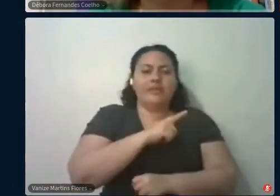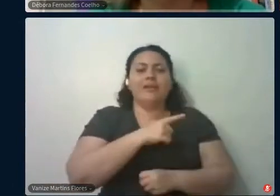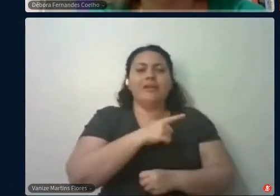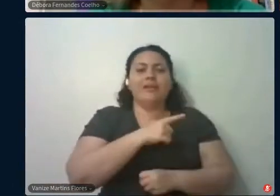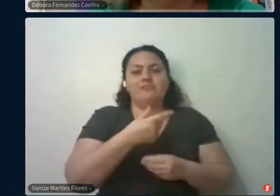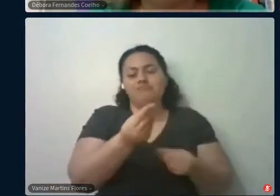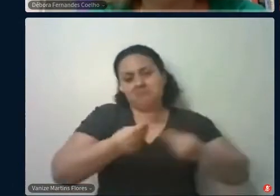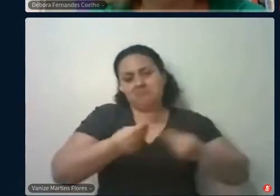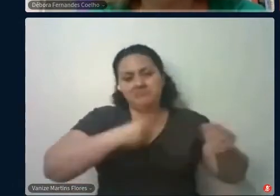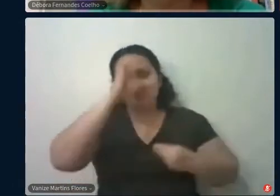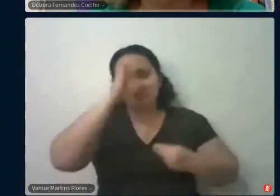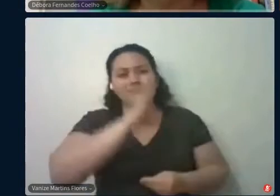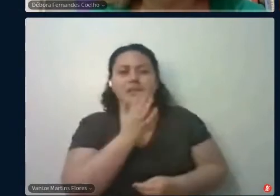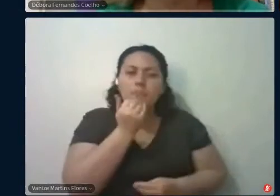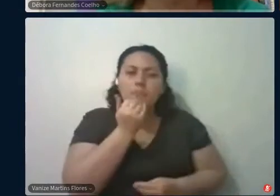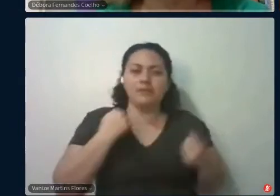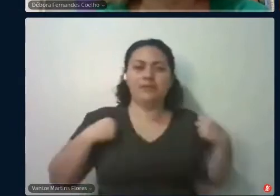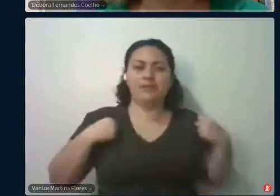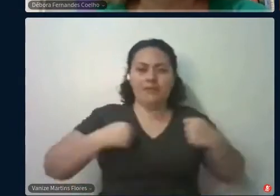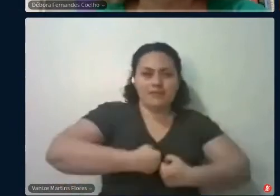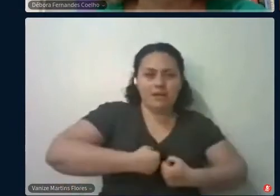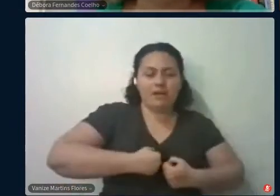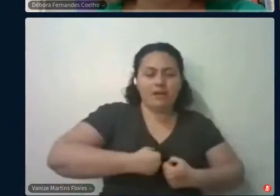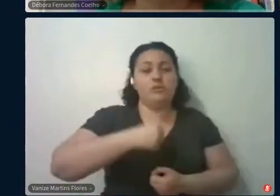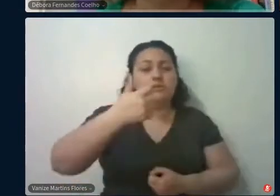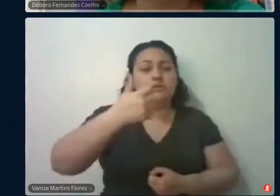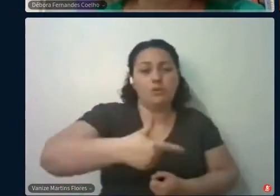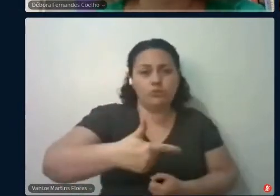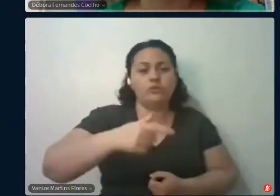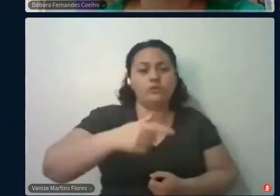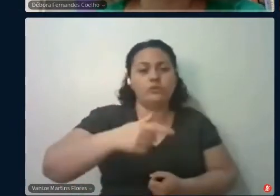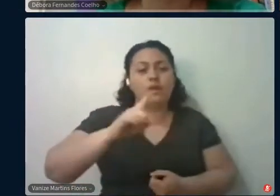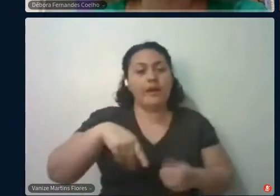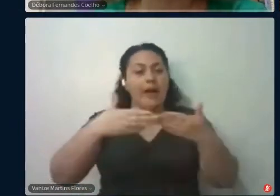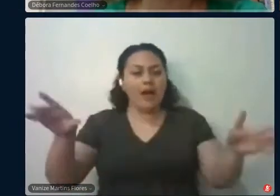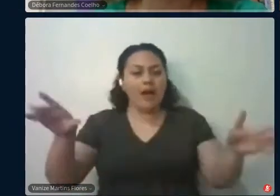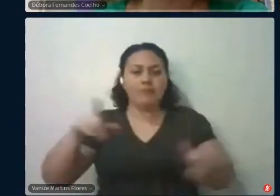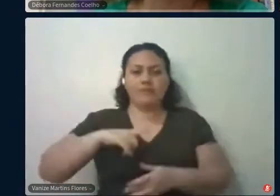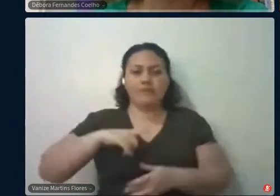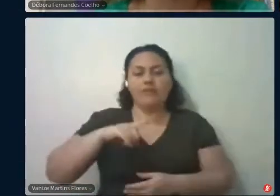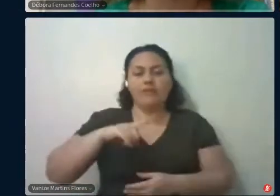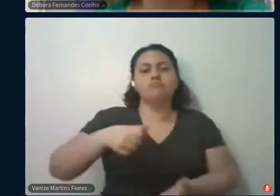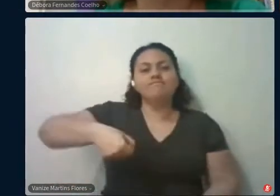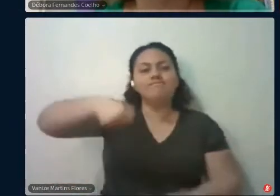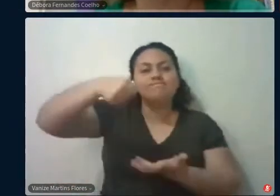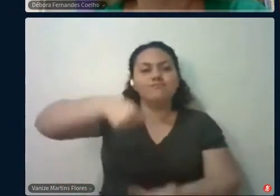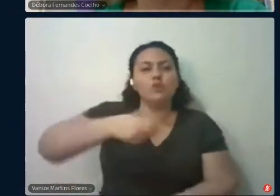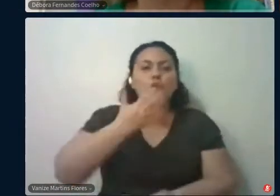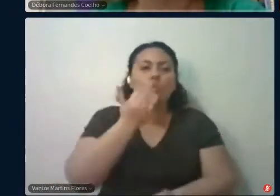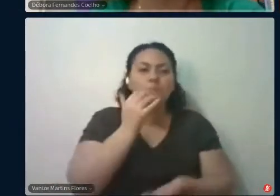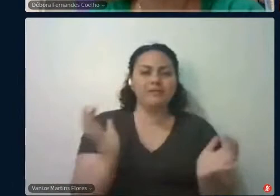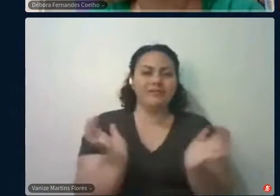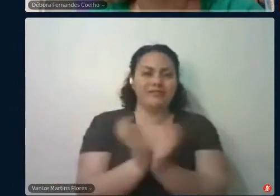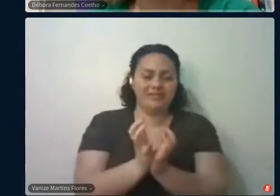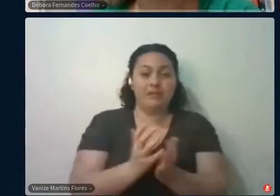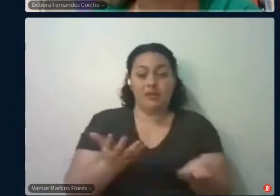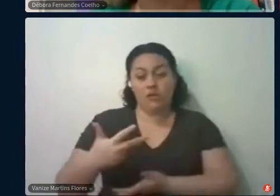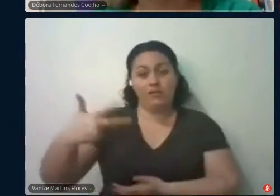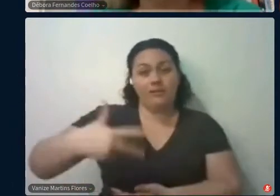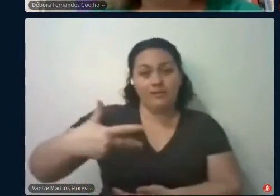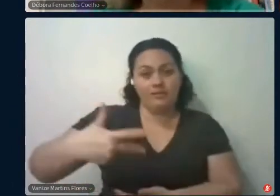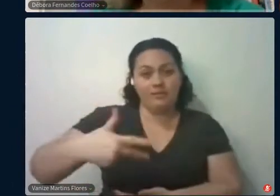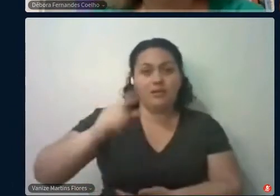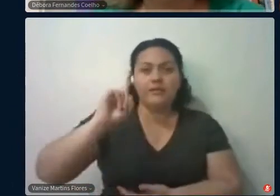segunda fase nós ampliamos, né, para cestas básicas. E essa que iniciou há uma